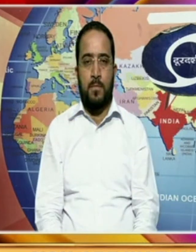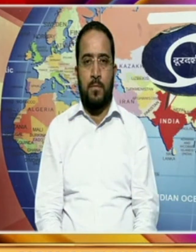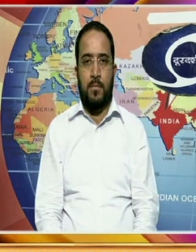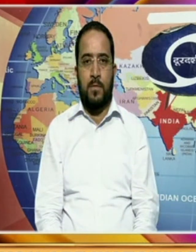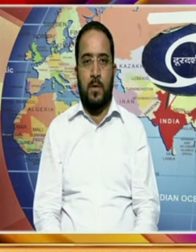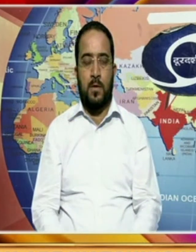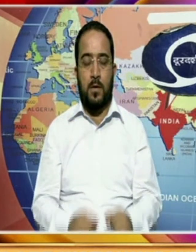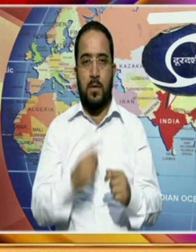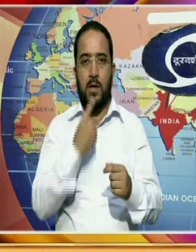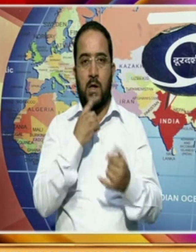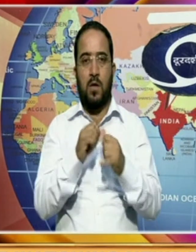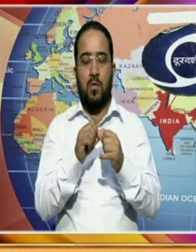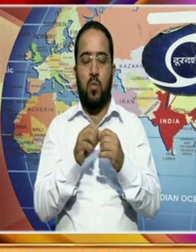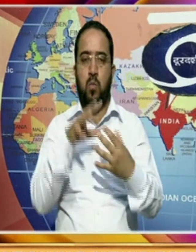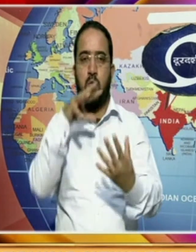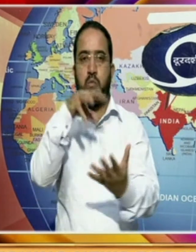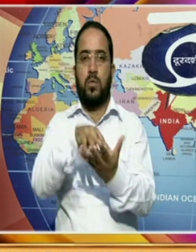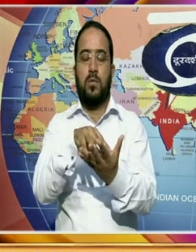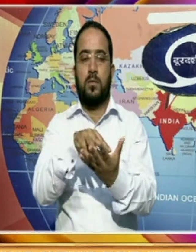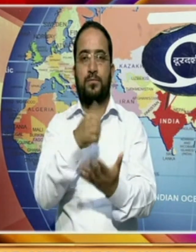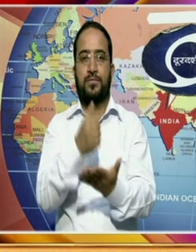और ये मदार में पहुंच गया है।